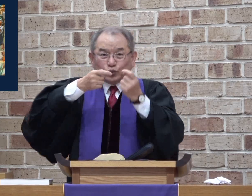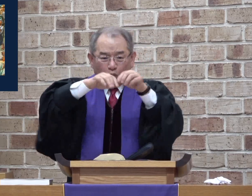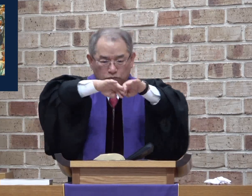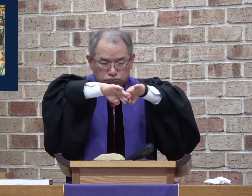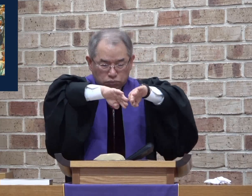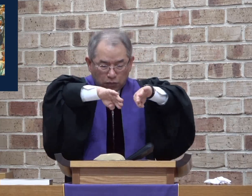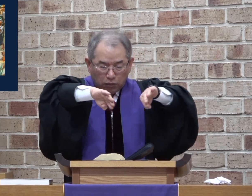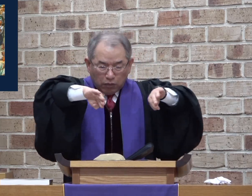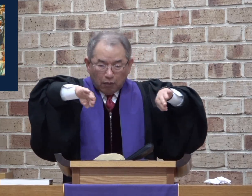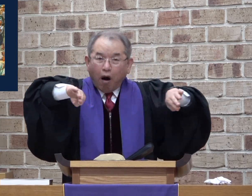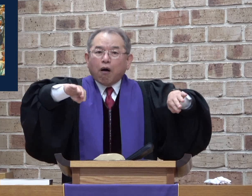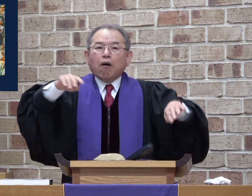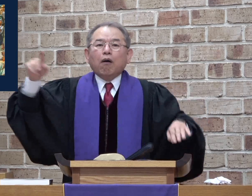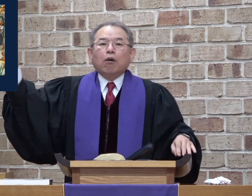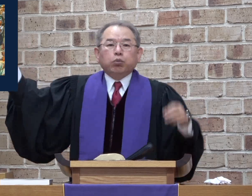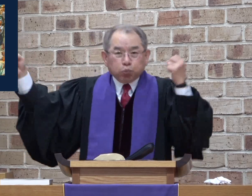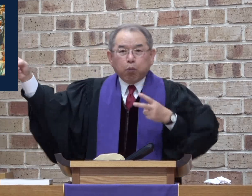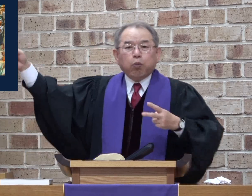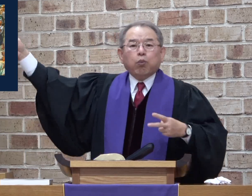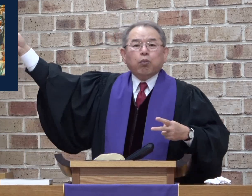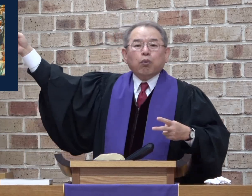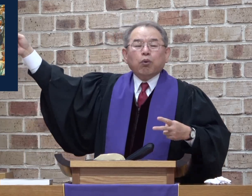건널 때 그 강이